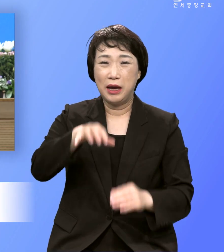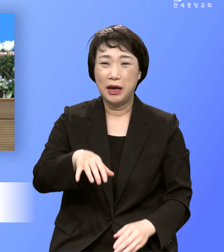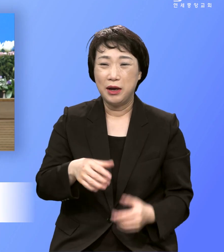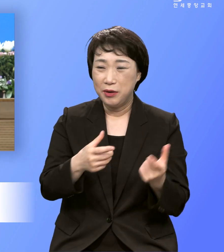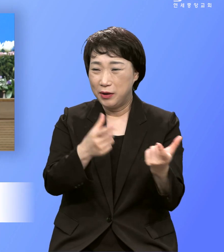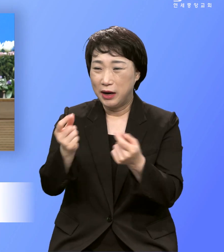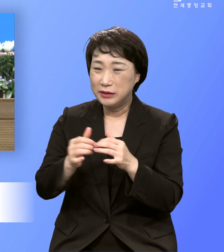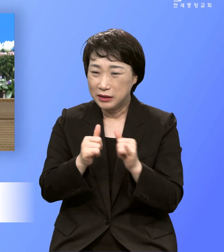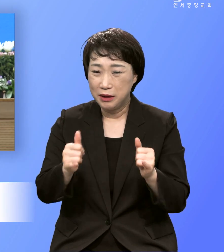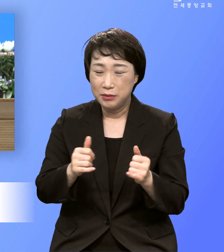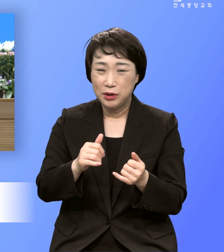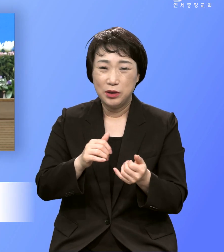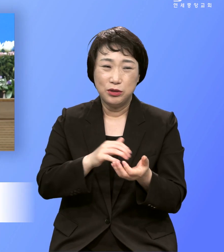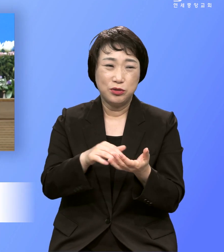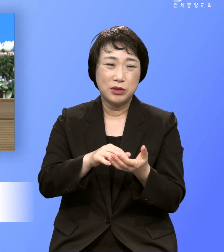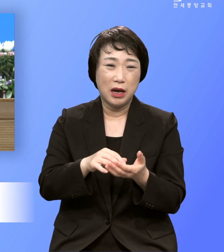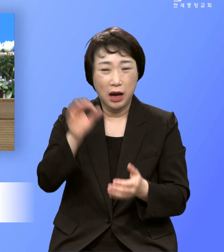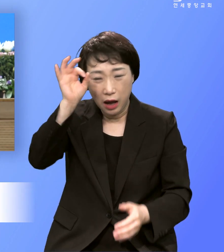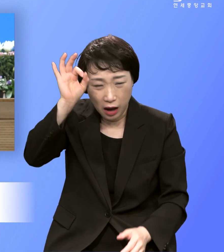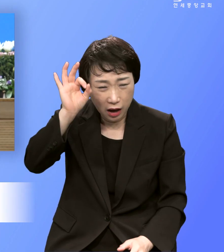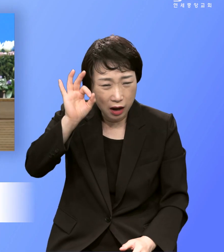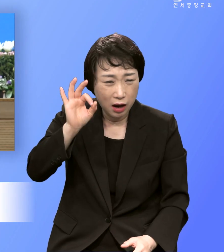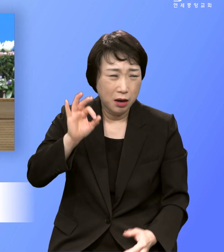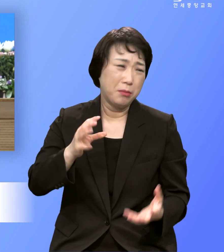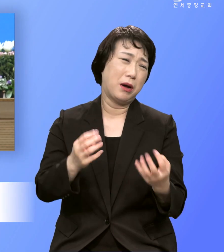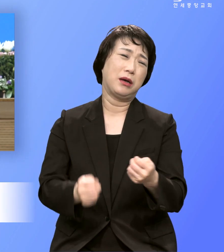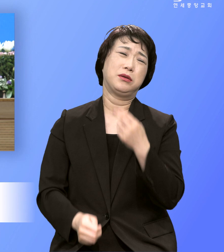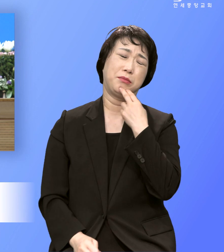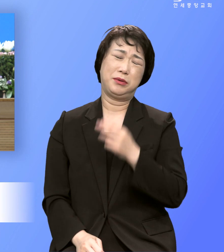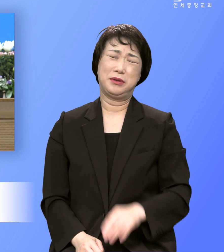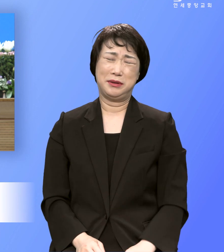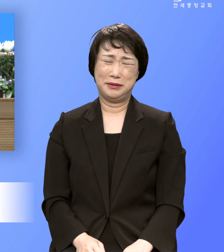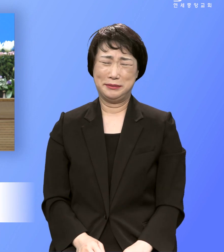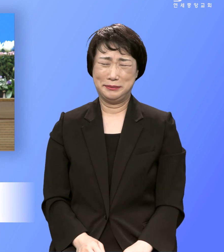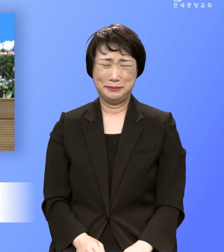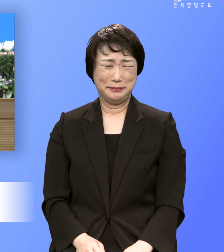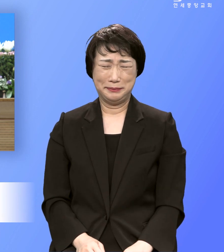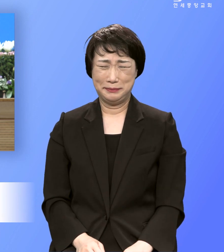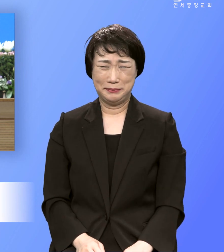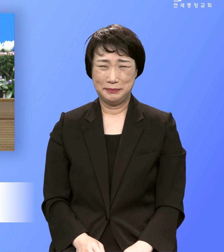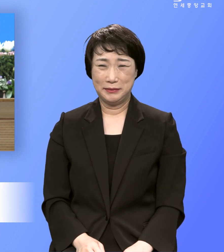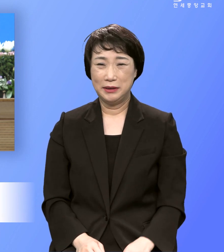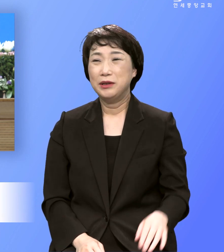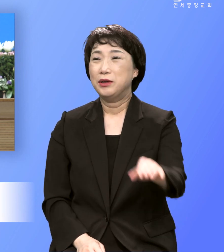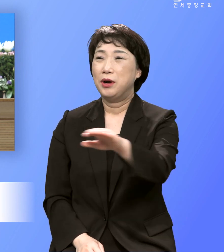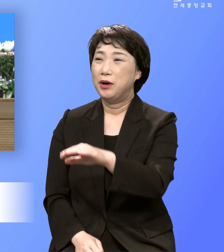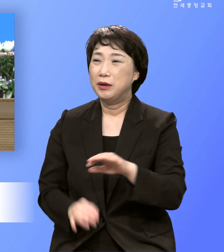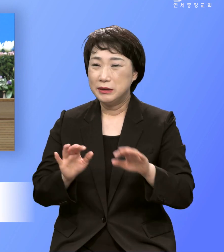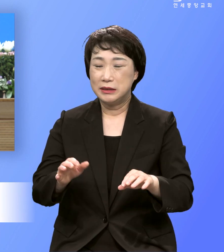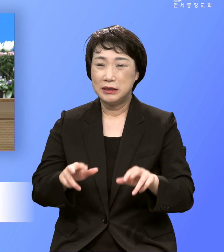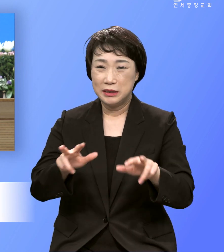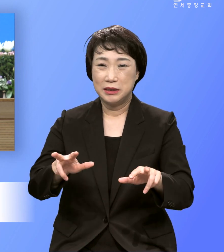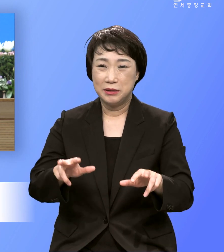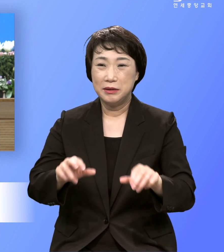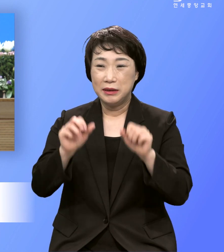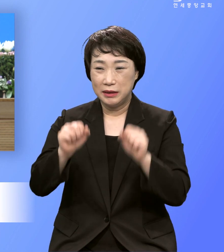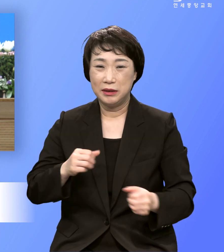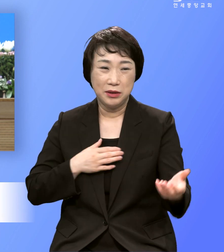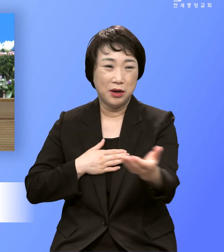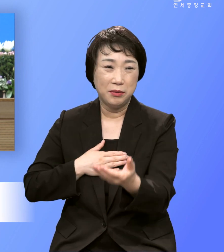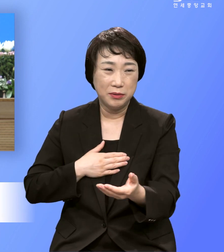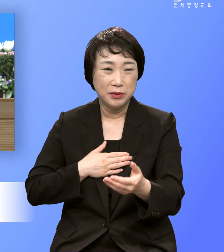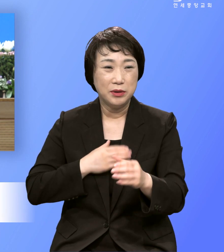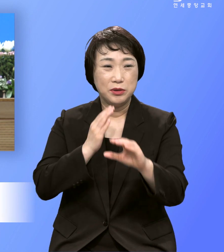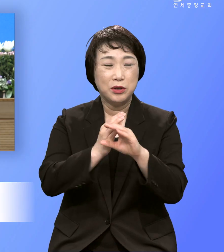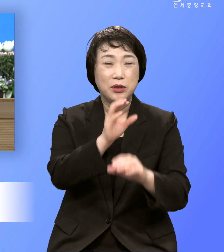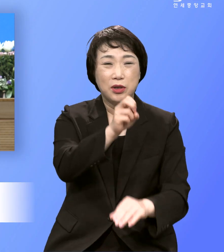분들을 찾아볼 수가 없잖아요. 여기 계신 분들, 연희동